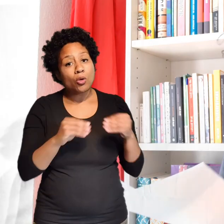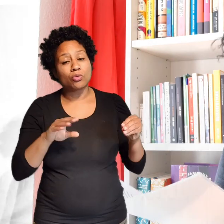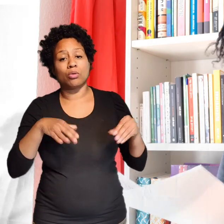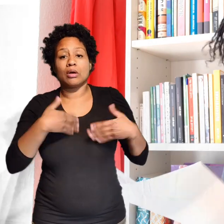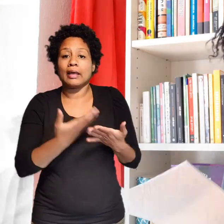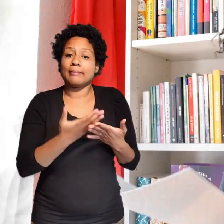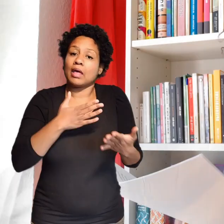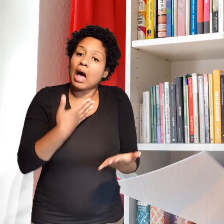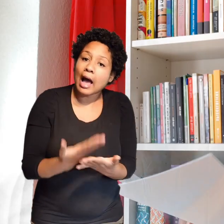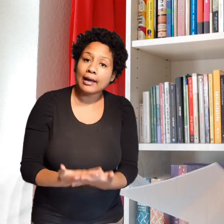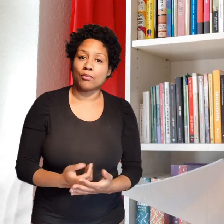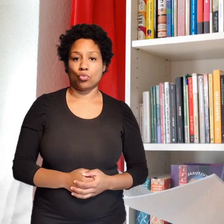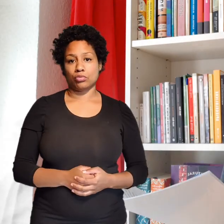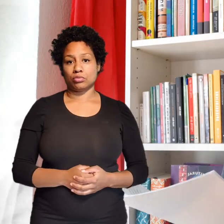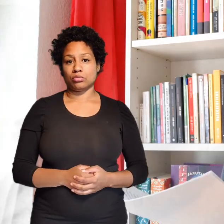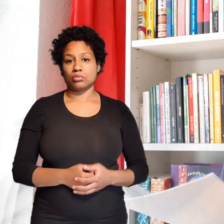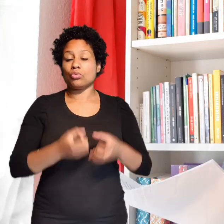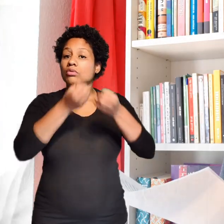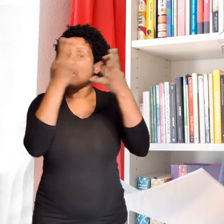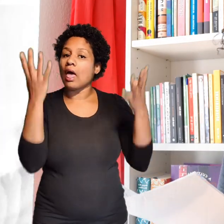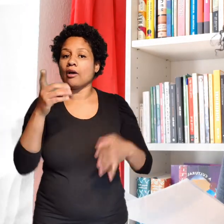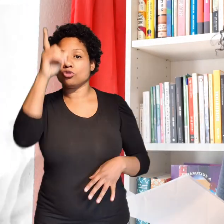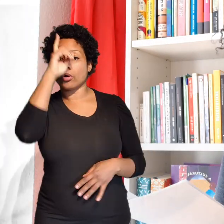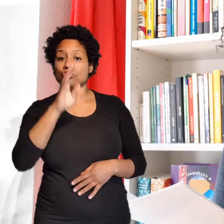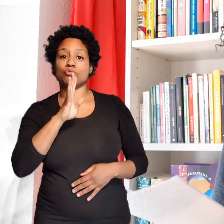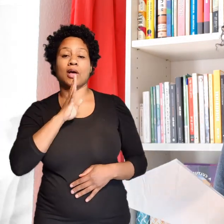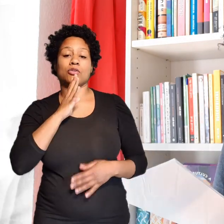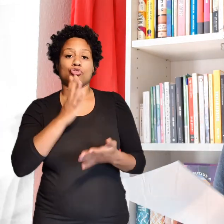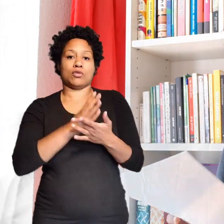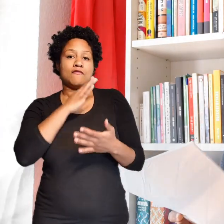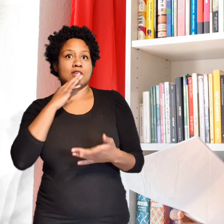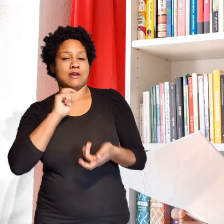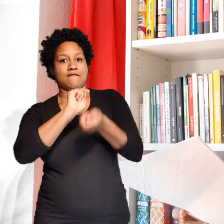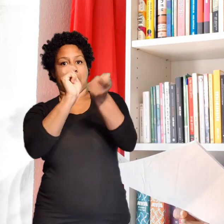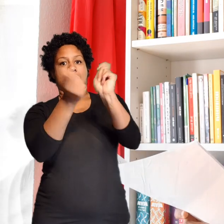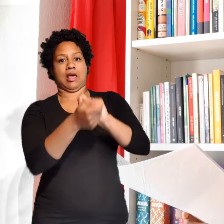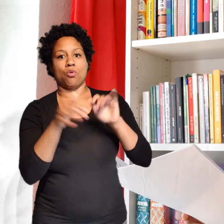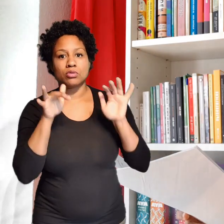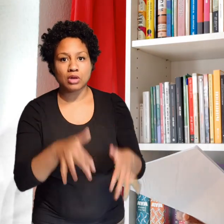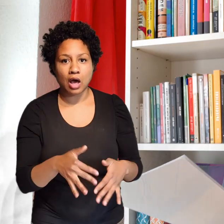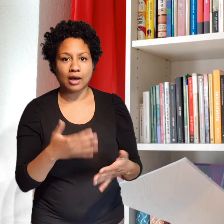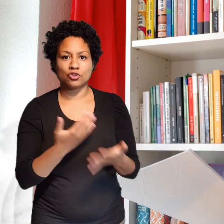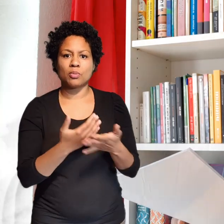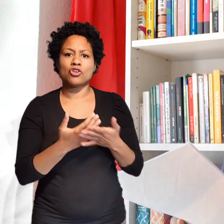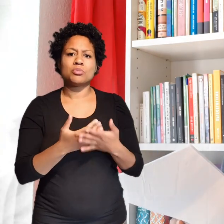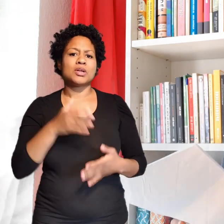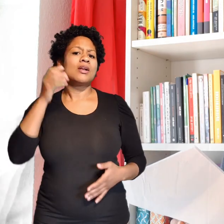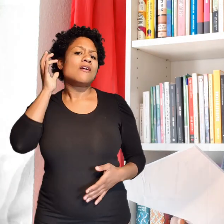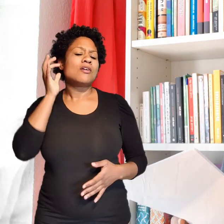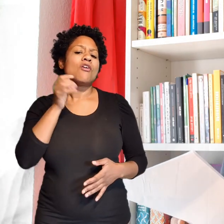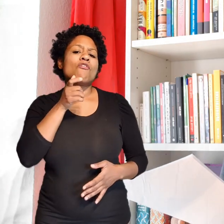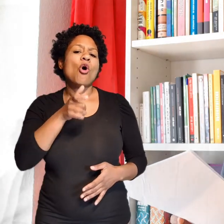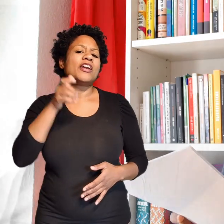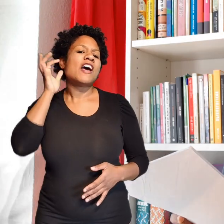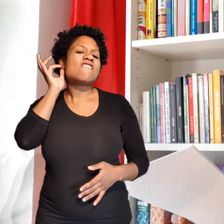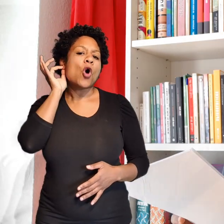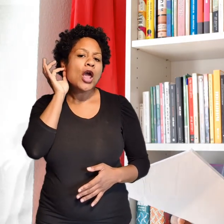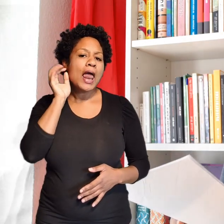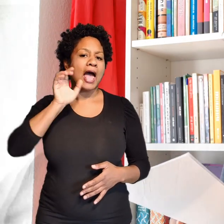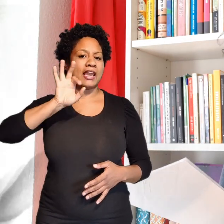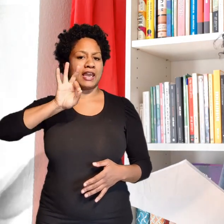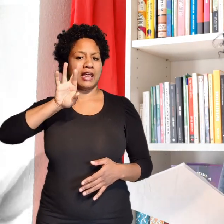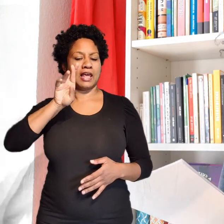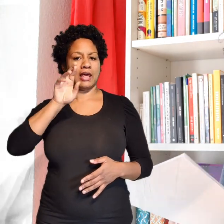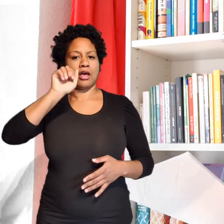Und schließlich kennt die deutsche Sprache bereits Veränderung. Eine Sprache, die es geschafft hat, sich vom Fräulein zu verabschieden und ein Wort